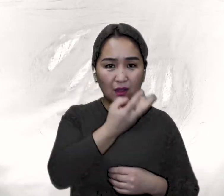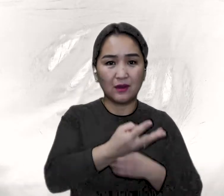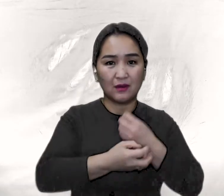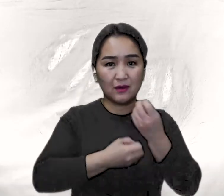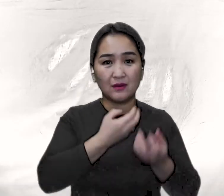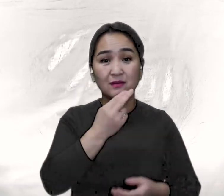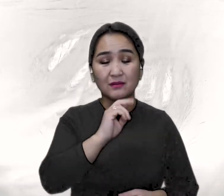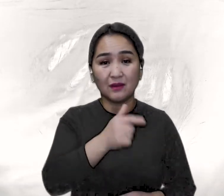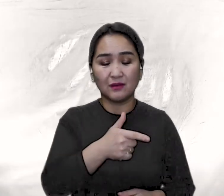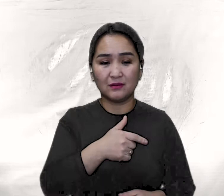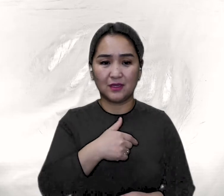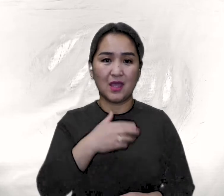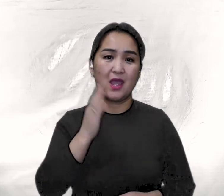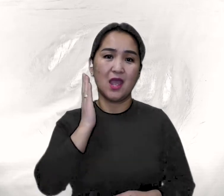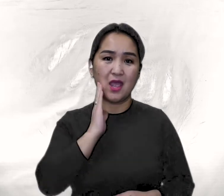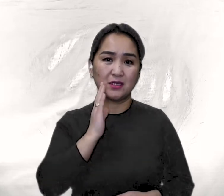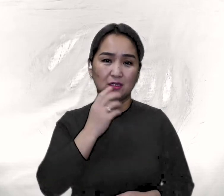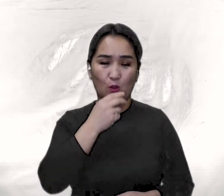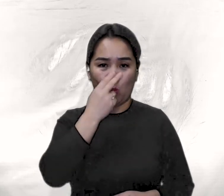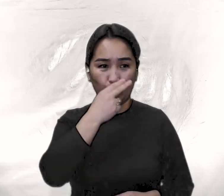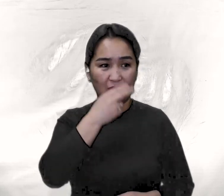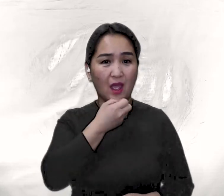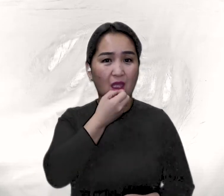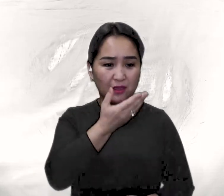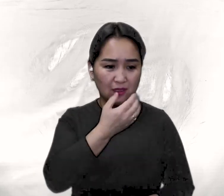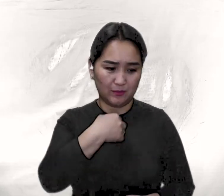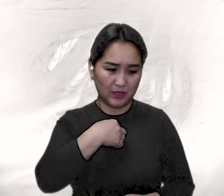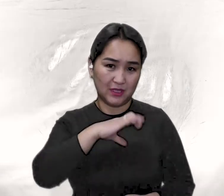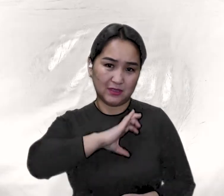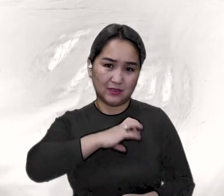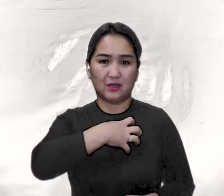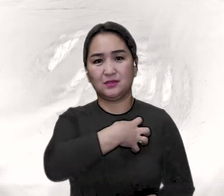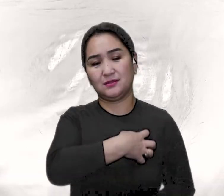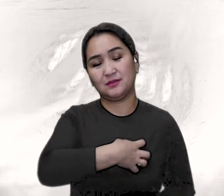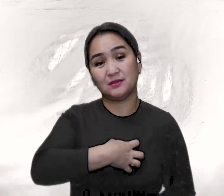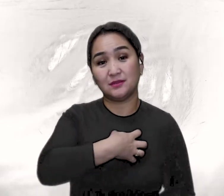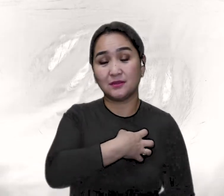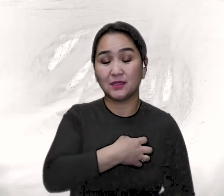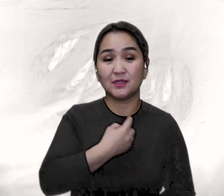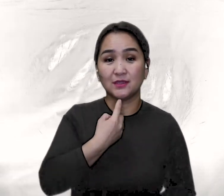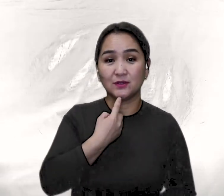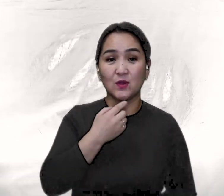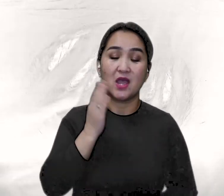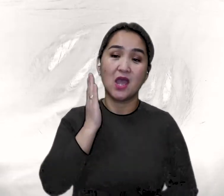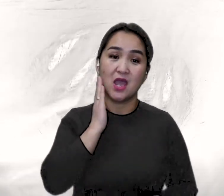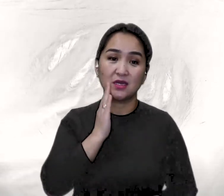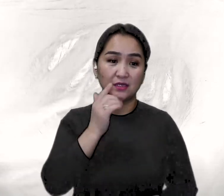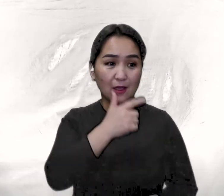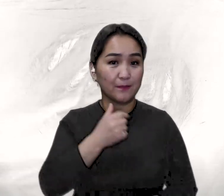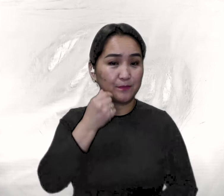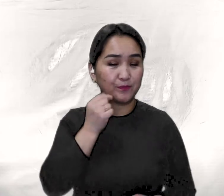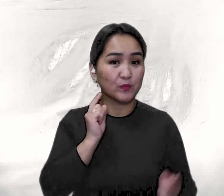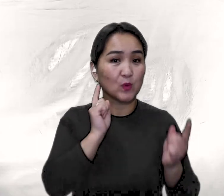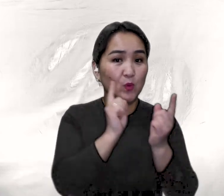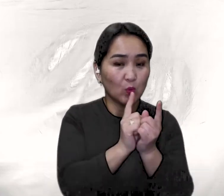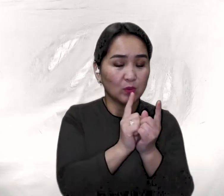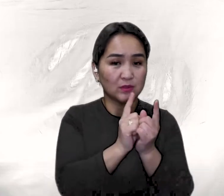ярих чинь ингээд амар стресс нэмэгдэн ээжтэй ярьж чадахгүй. Ээж тэрэ очиод уулзсан ихээр манайж хол